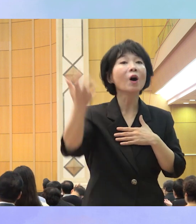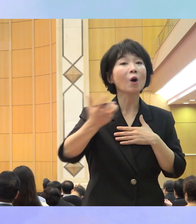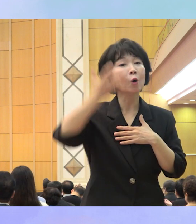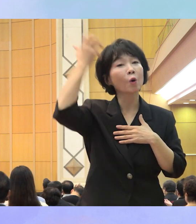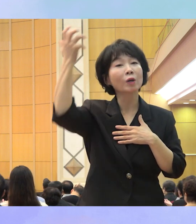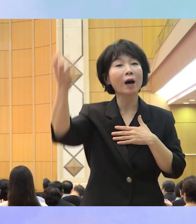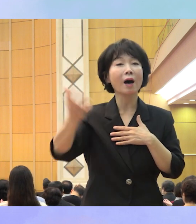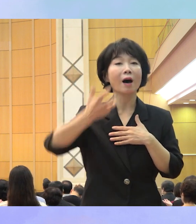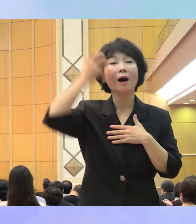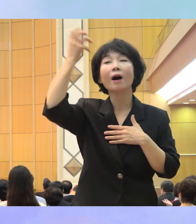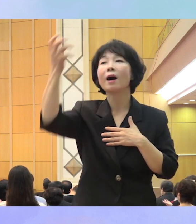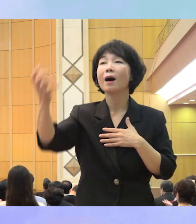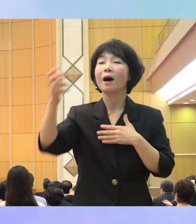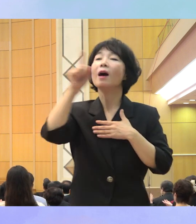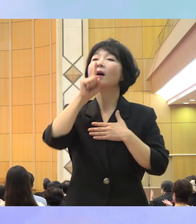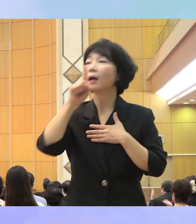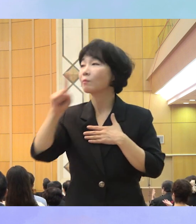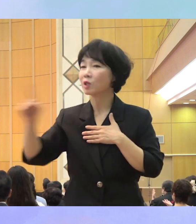내 영원한